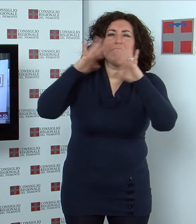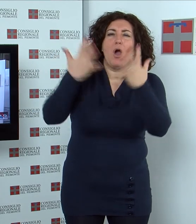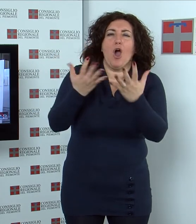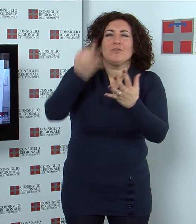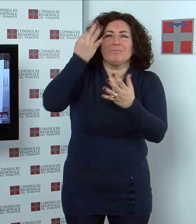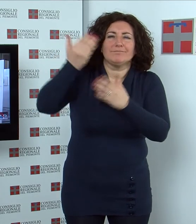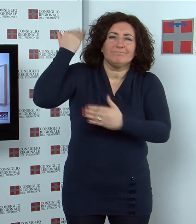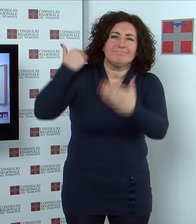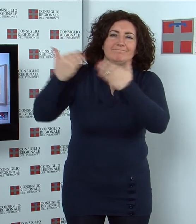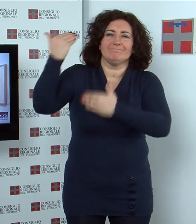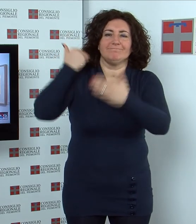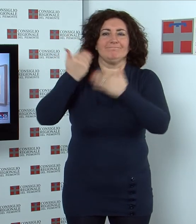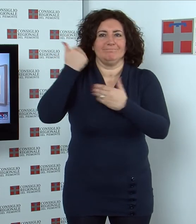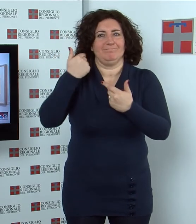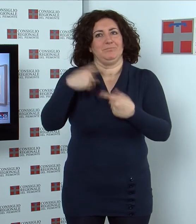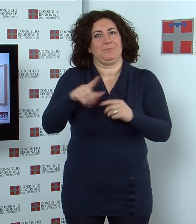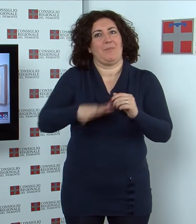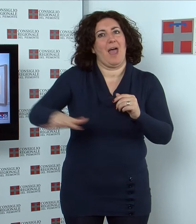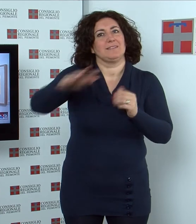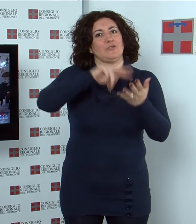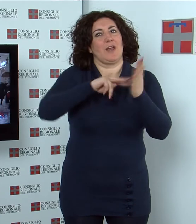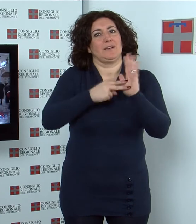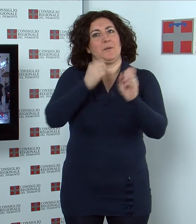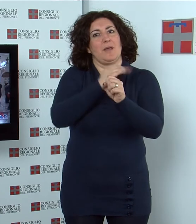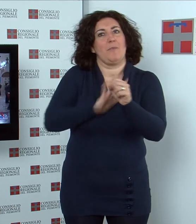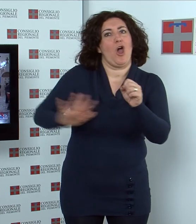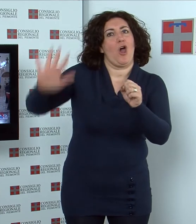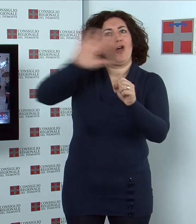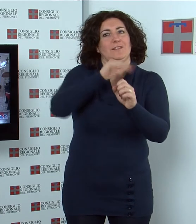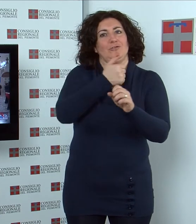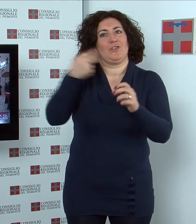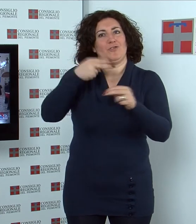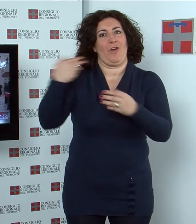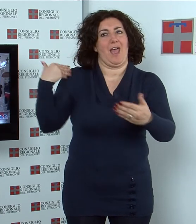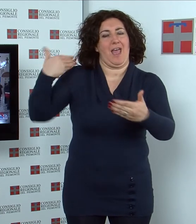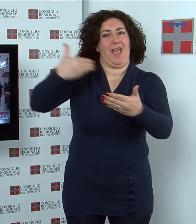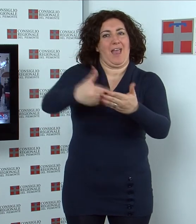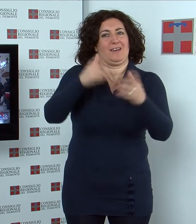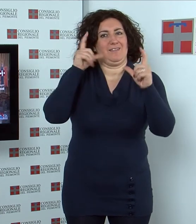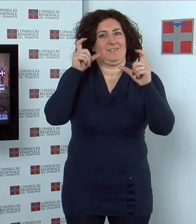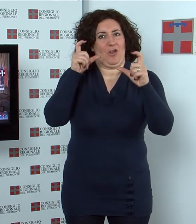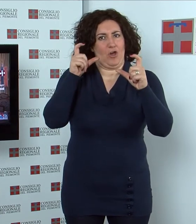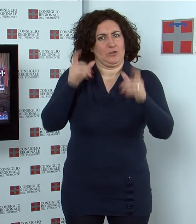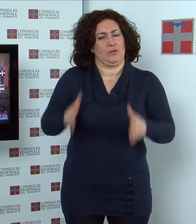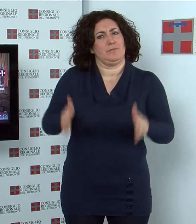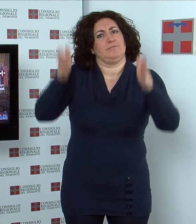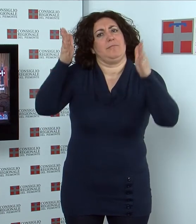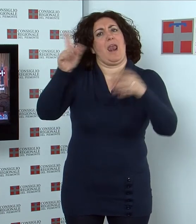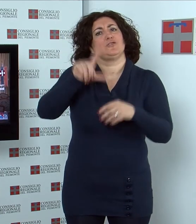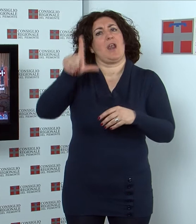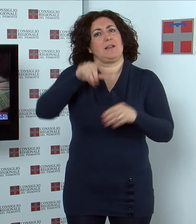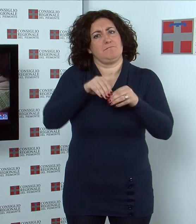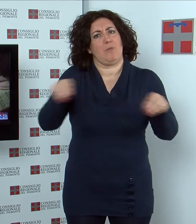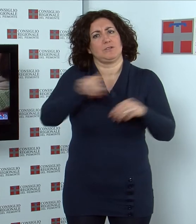fotografie di visioni piemontesi, paesaggio e architettura in 100 anni di fotografia. Mostra visibile a Palazzo Lascaris fino al 29